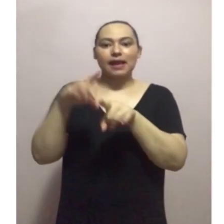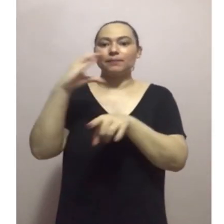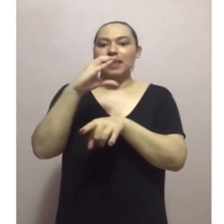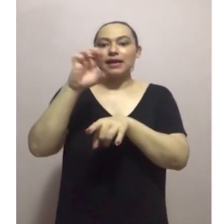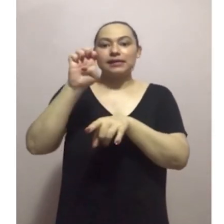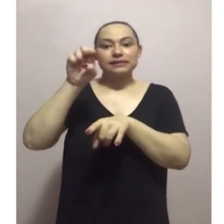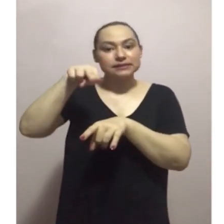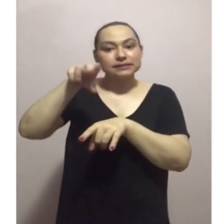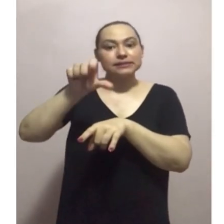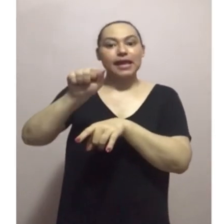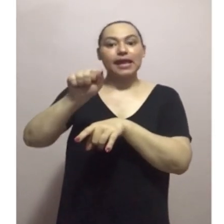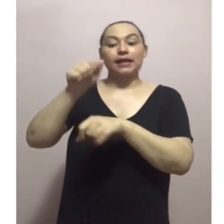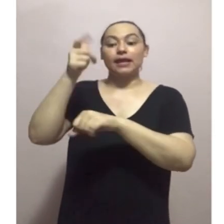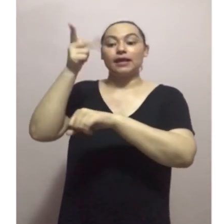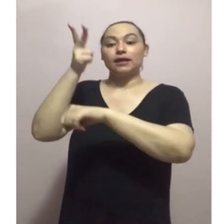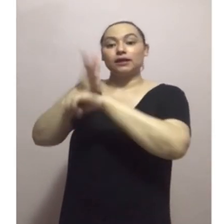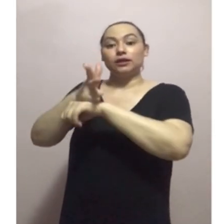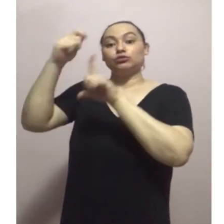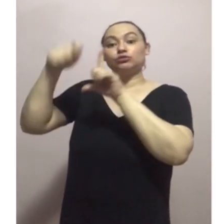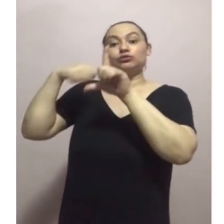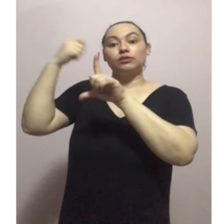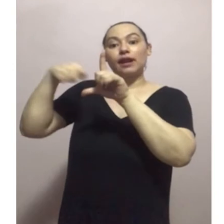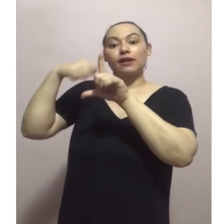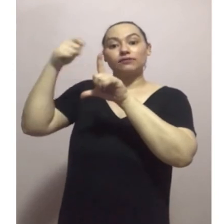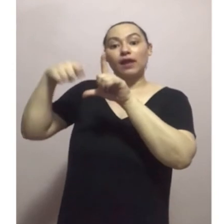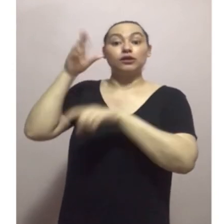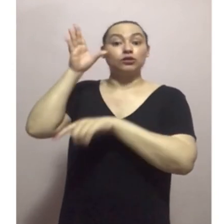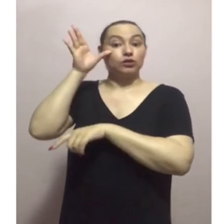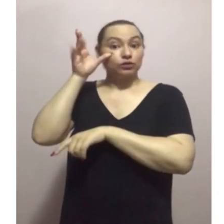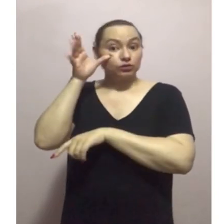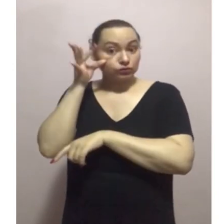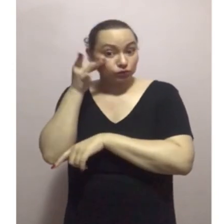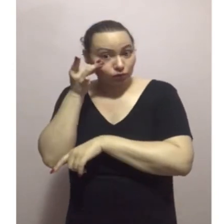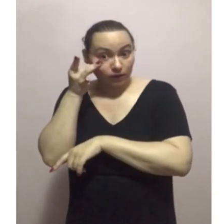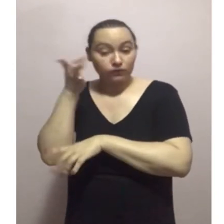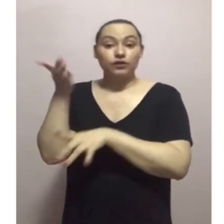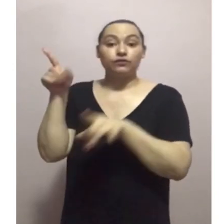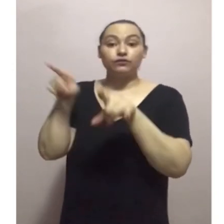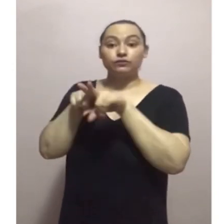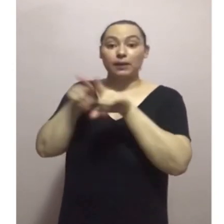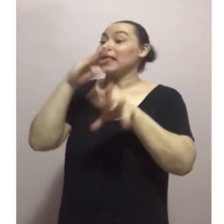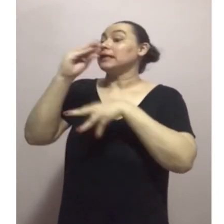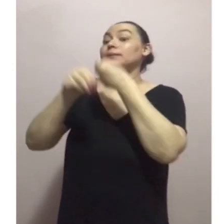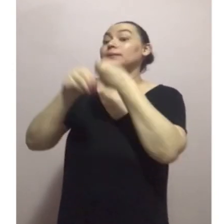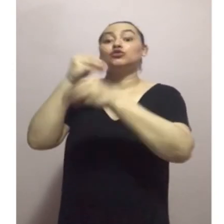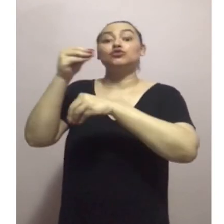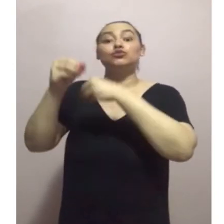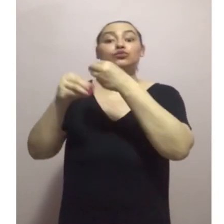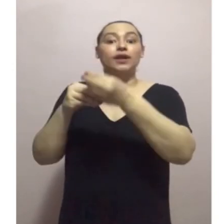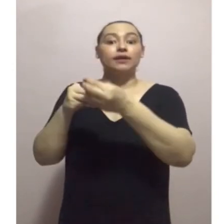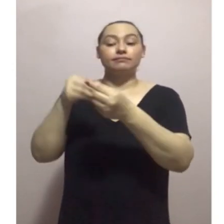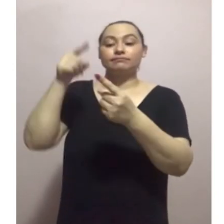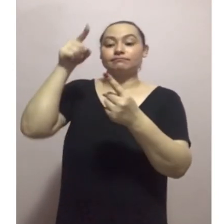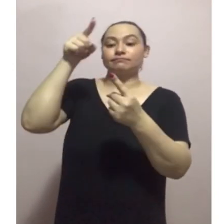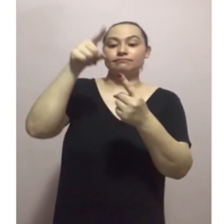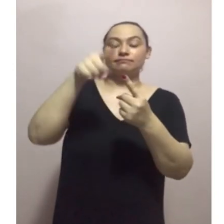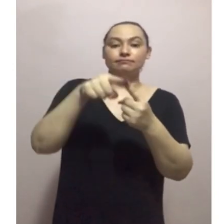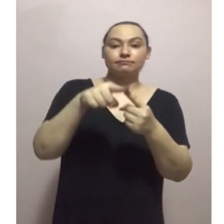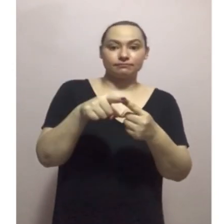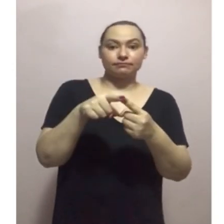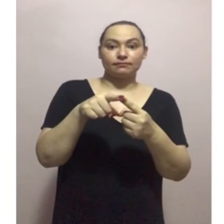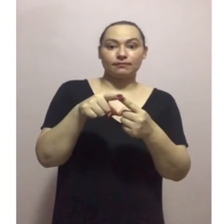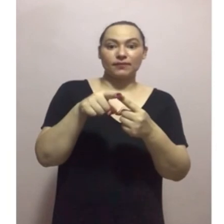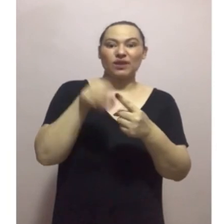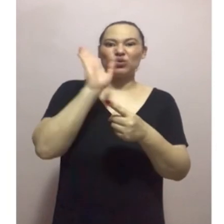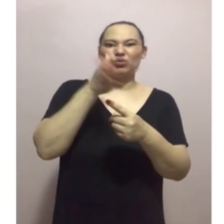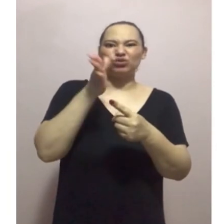quando se tem a opção entre o gravado e o feito ao vivo, como é o caso do Kaká, que mescla os dois, né? É muito